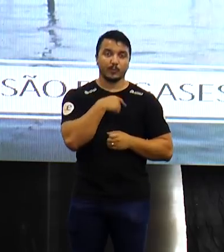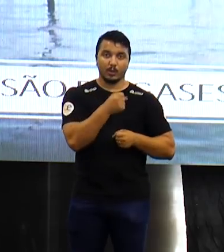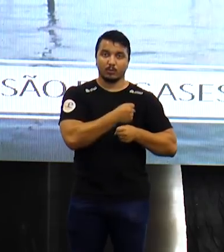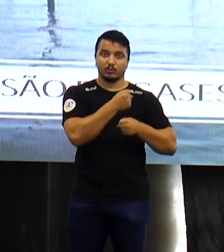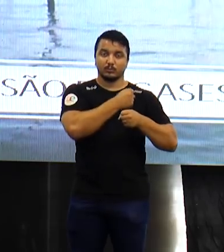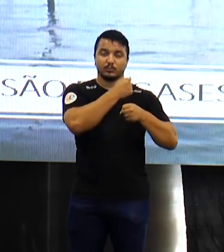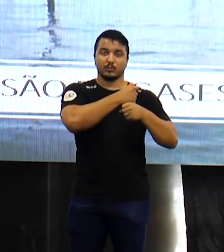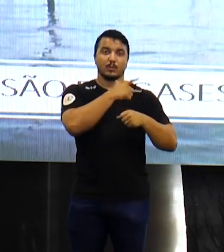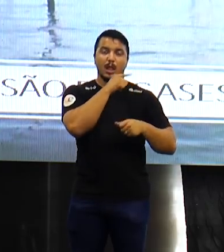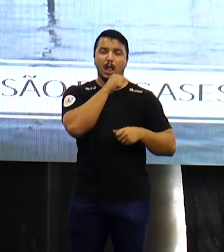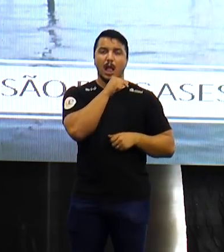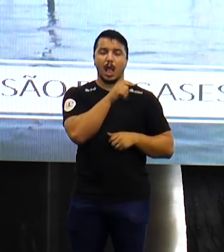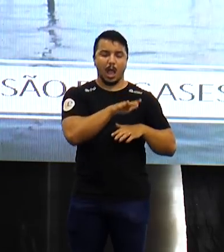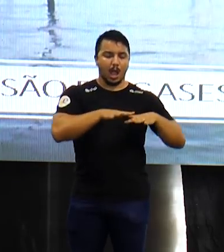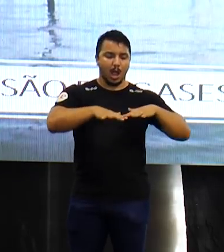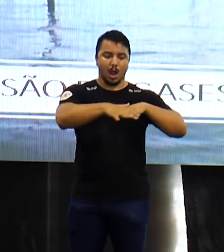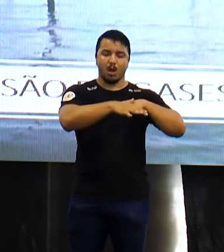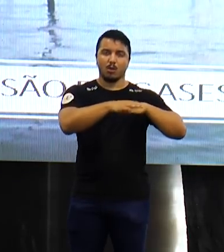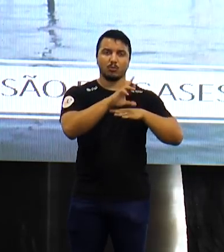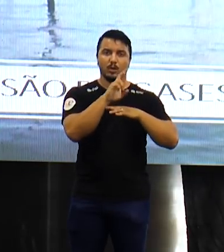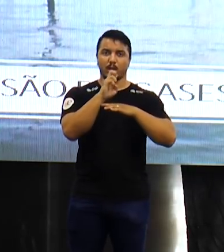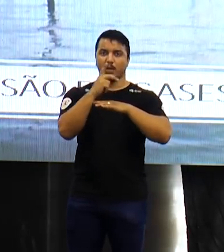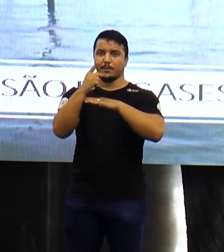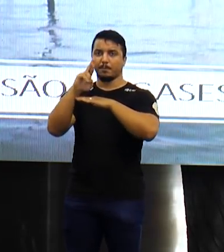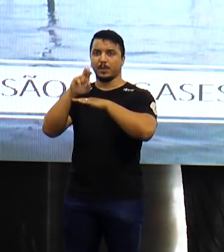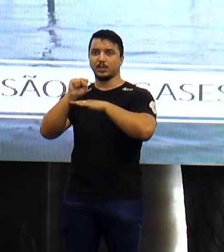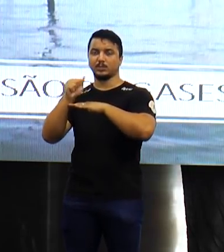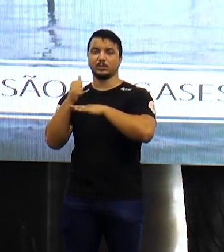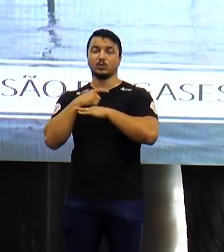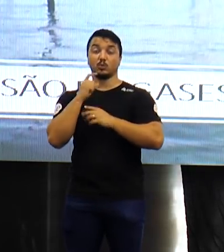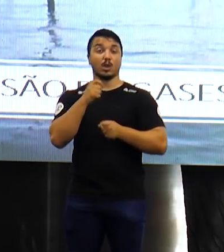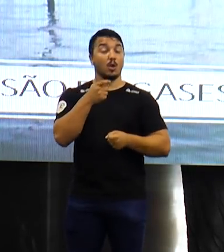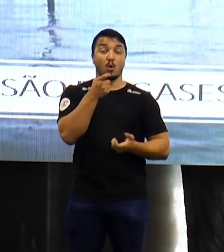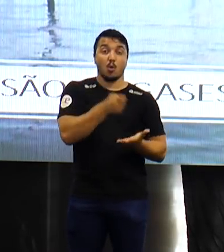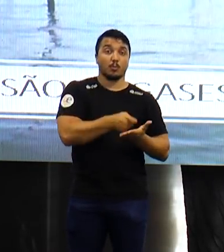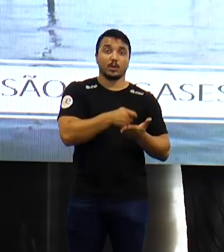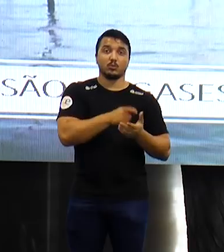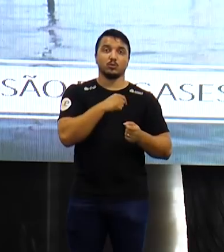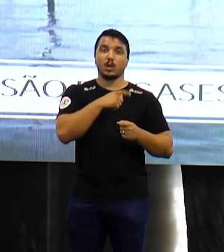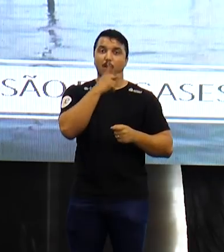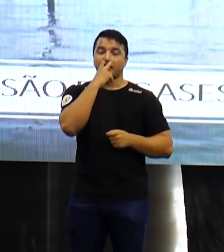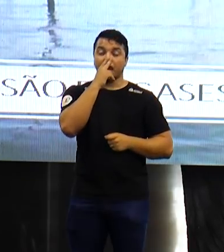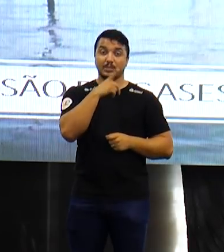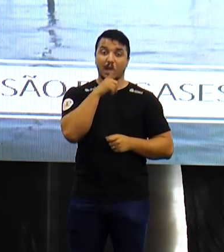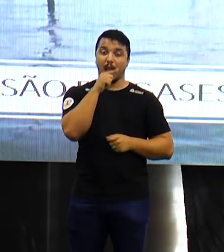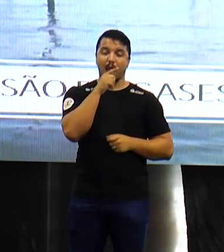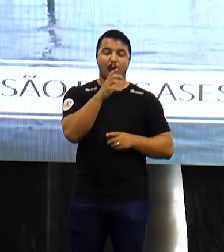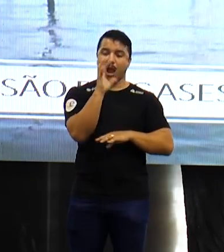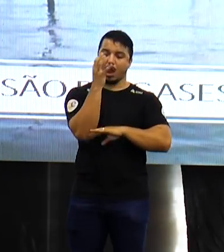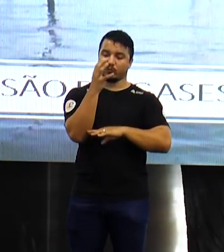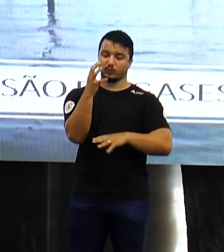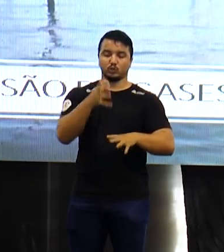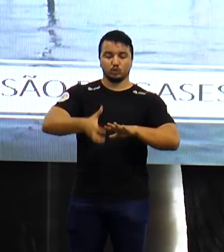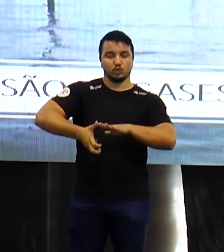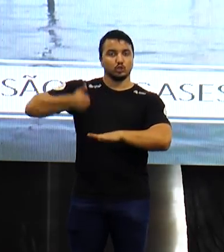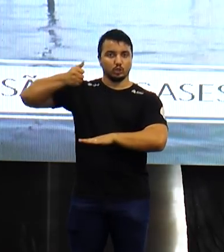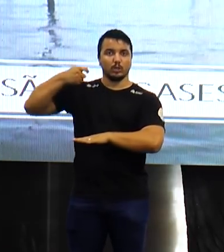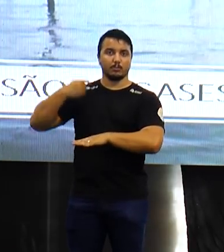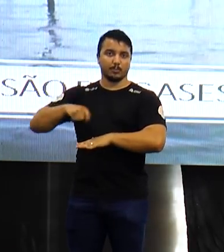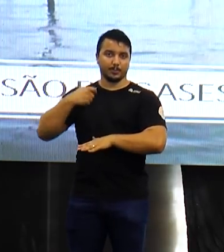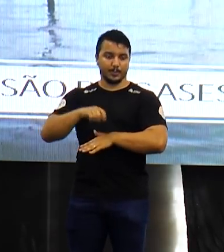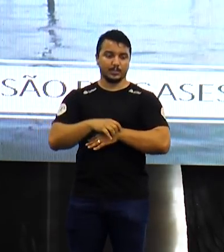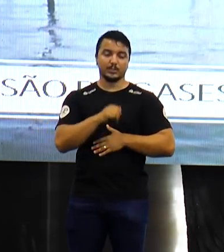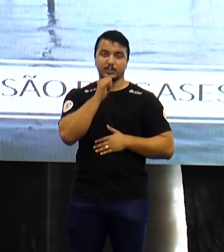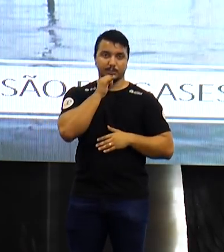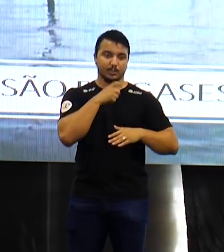um lago, uma represa, a primeira coisa que você tem que fazer, obrigatoriamente, é o desmate da região. Porque se você alagar